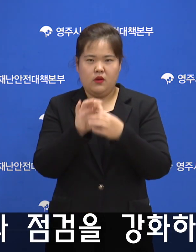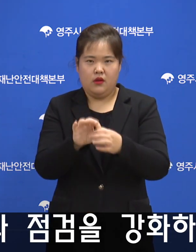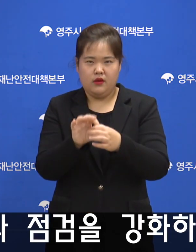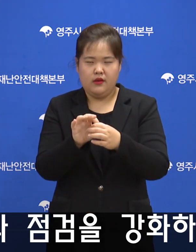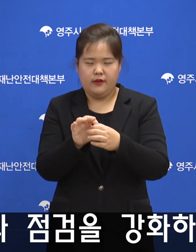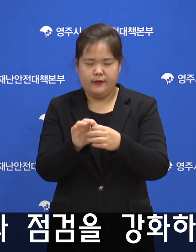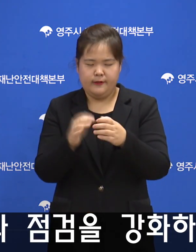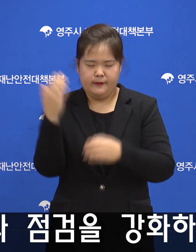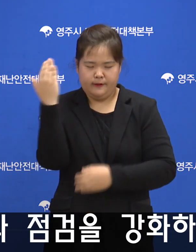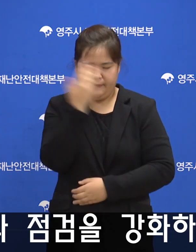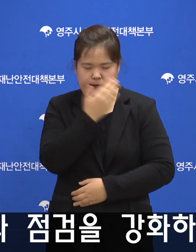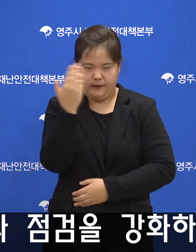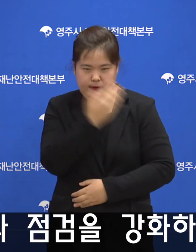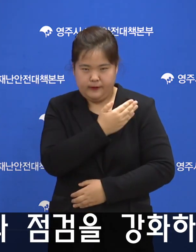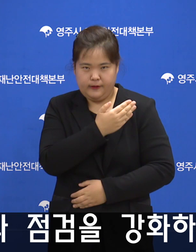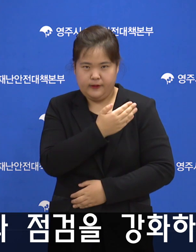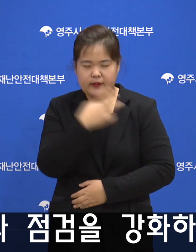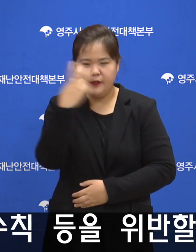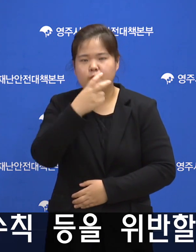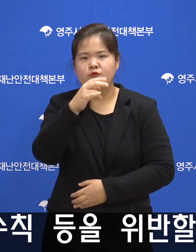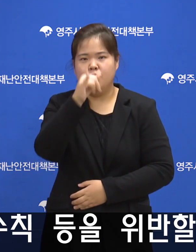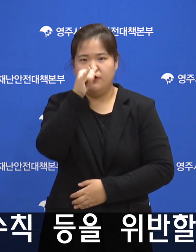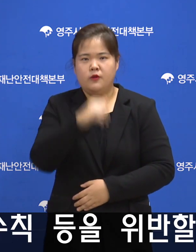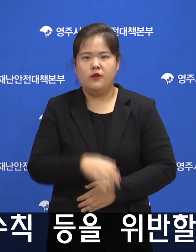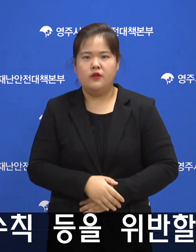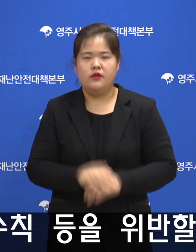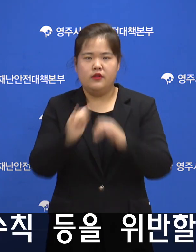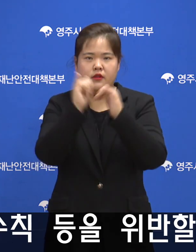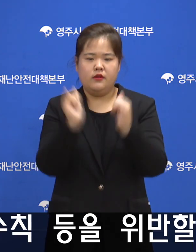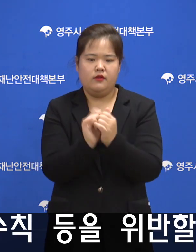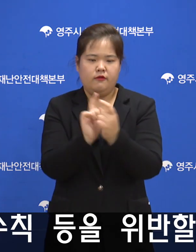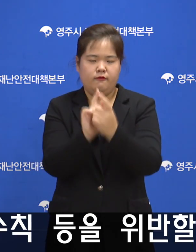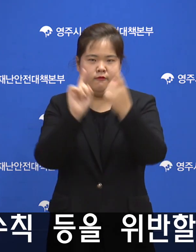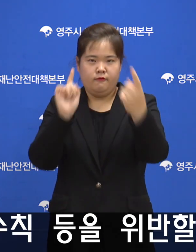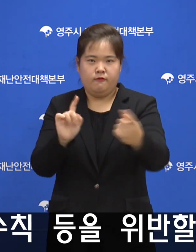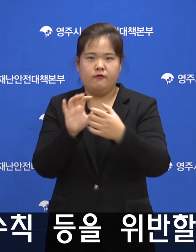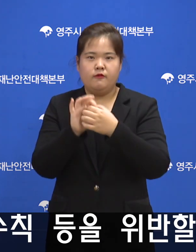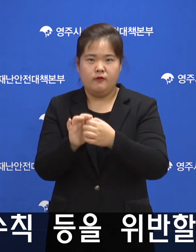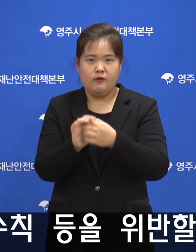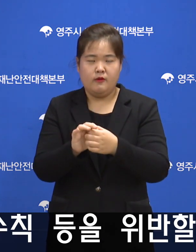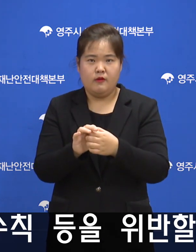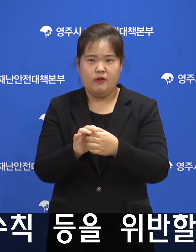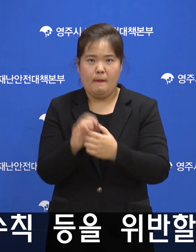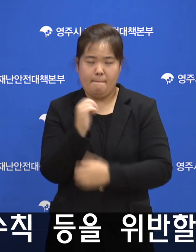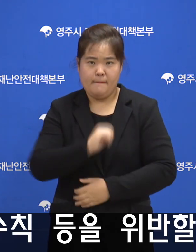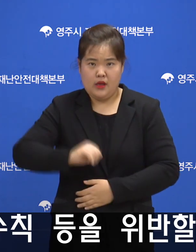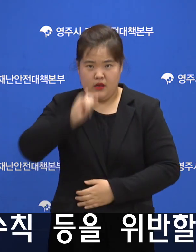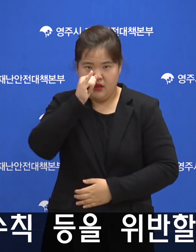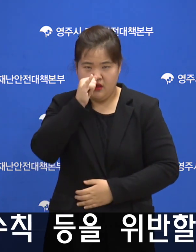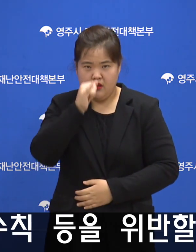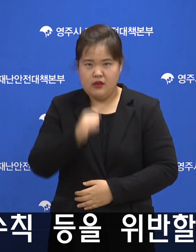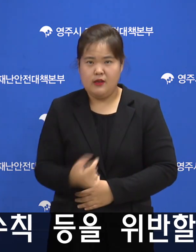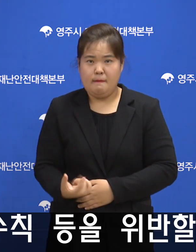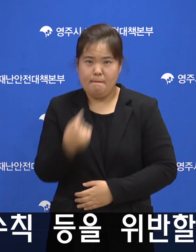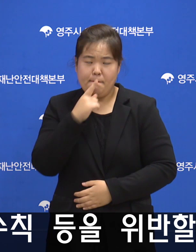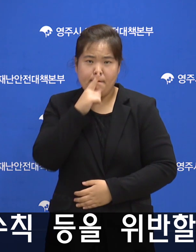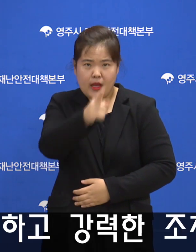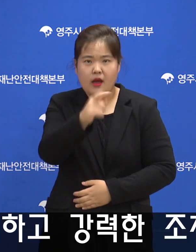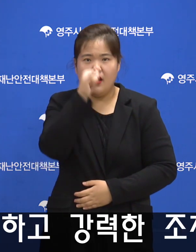점검을 강화하고 있습니다. 사회적 거리두기와 위생수칙을 위반할 때에는 즉시 고발